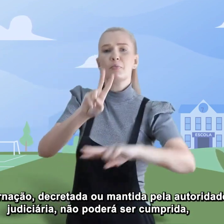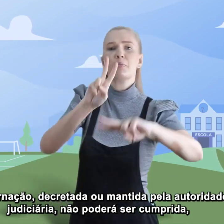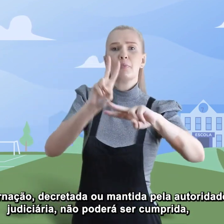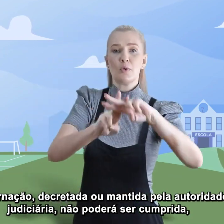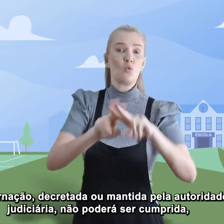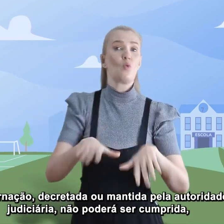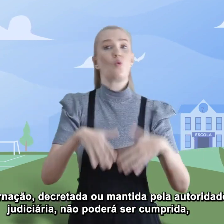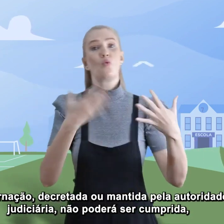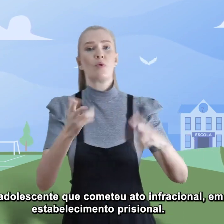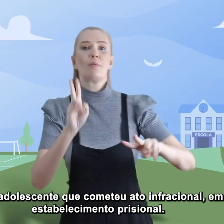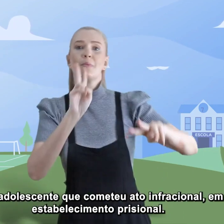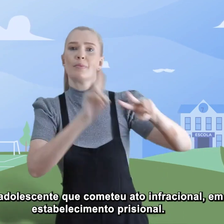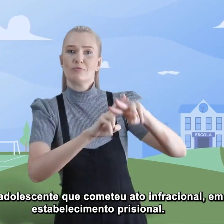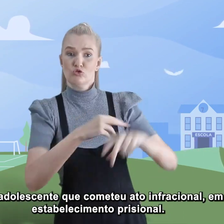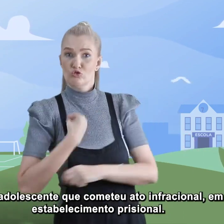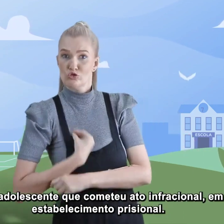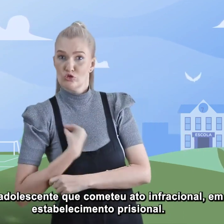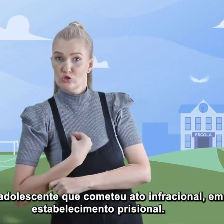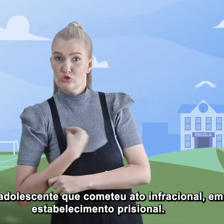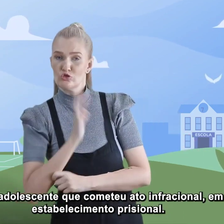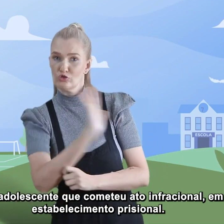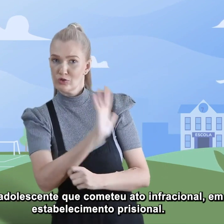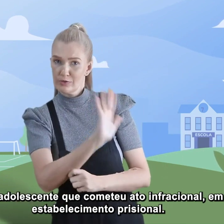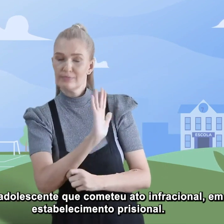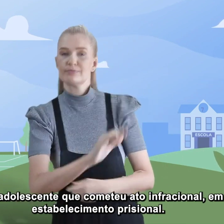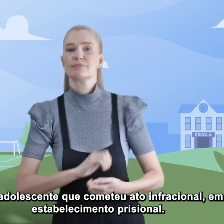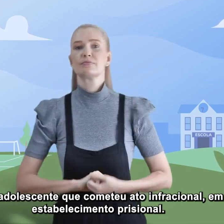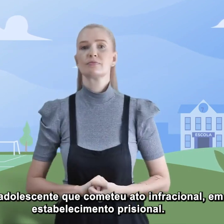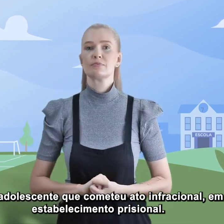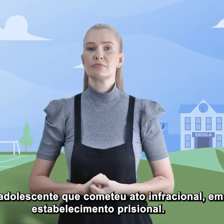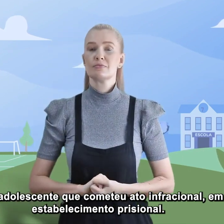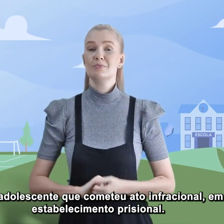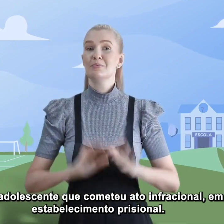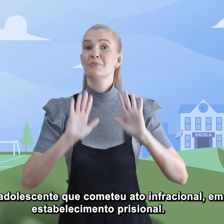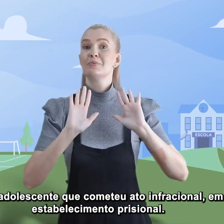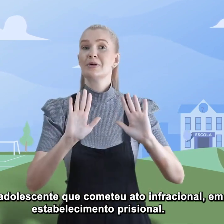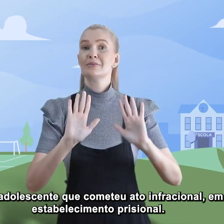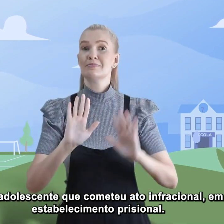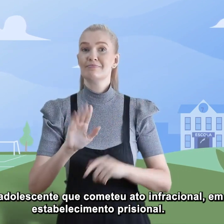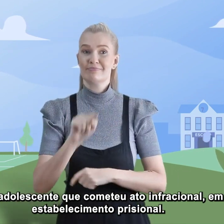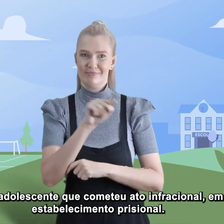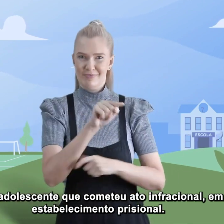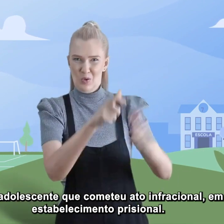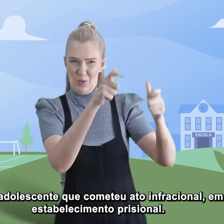ser cumprida pelo adolescente que cometeu o ato infracional em estabelecimento prisional.